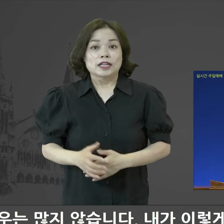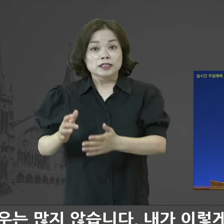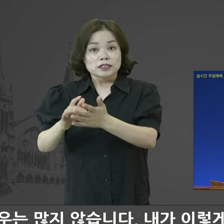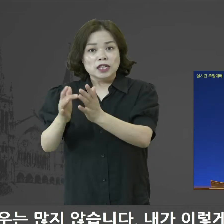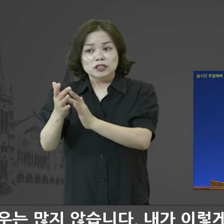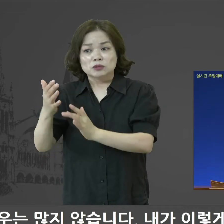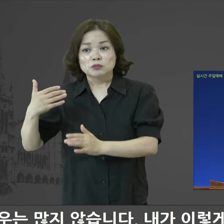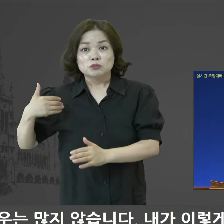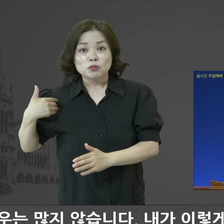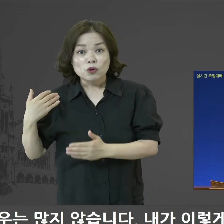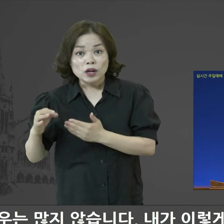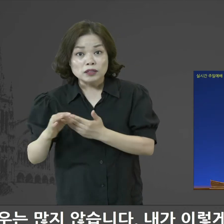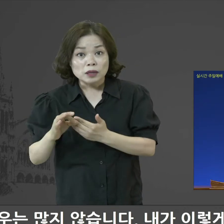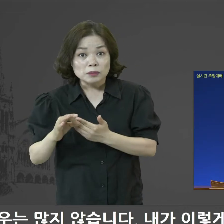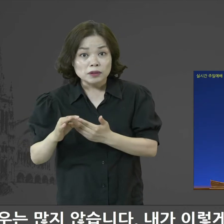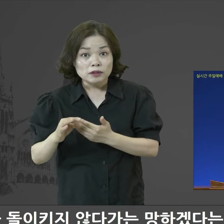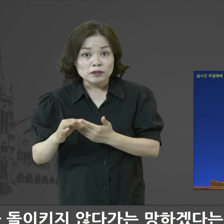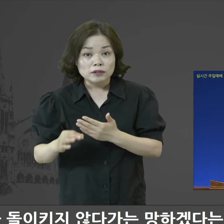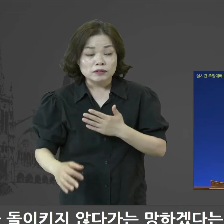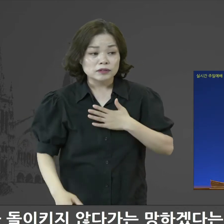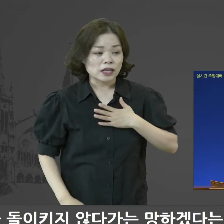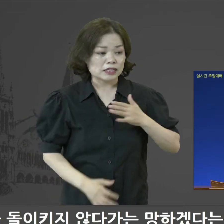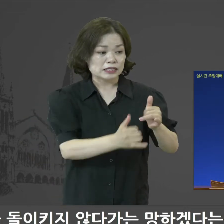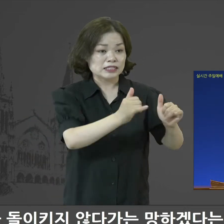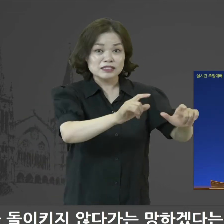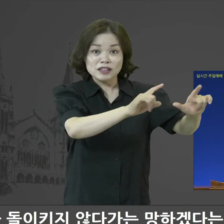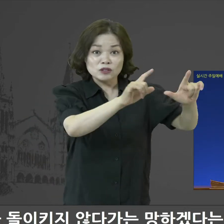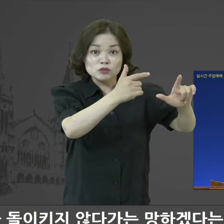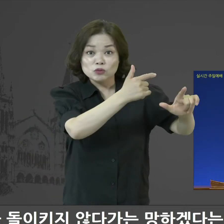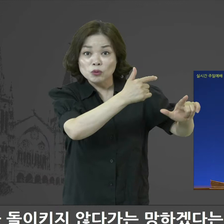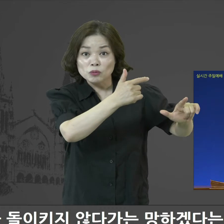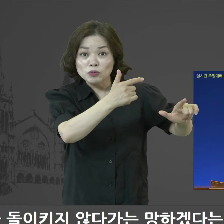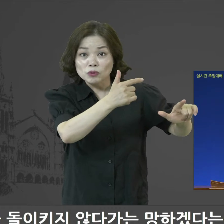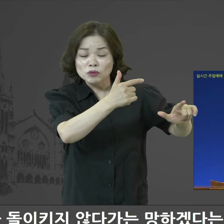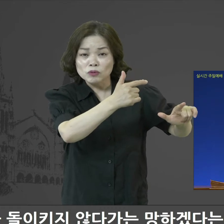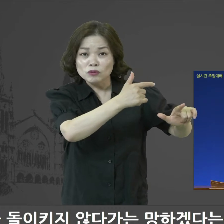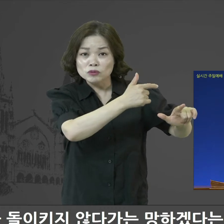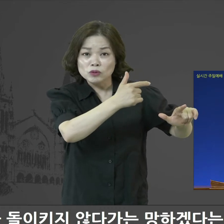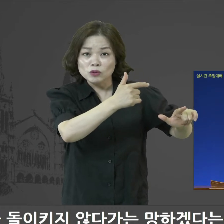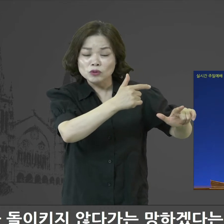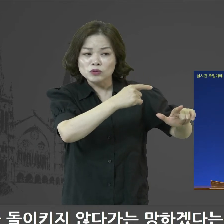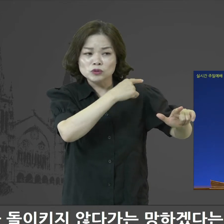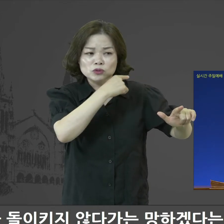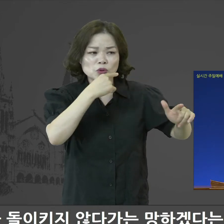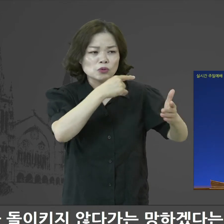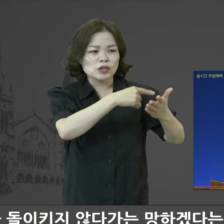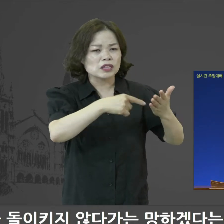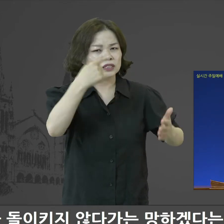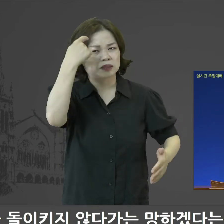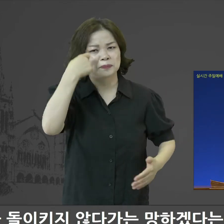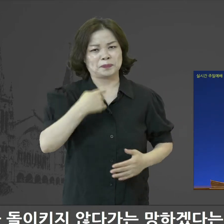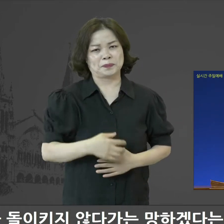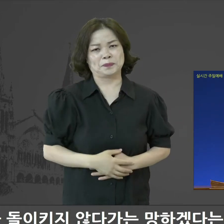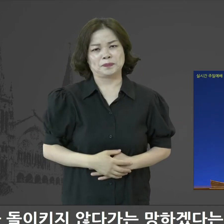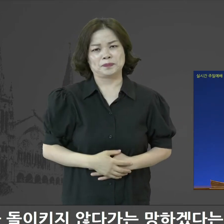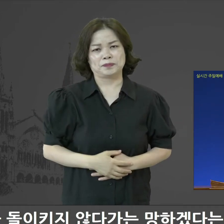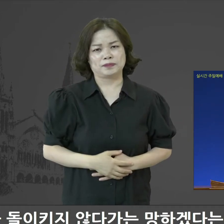예수님을 몰랐다면 정말 내 인생이 너무나 손해보는